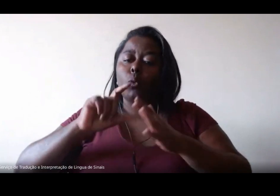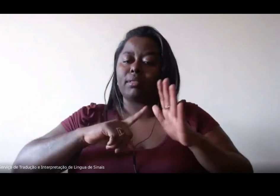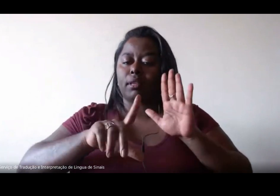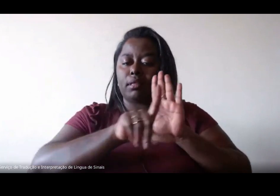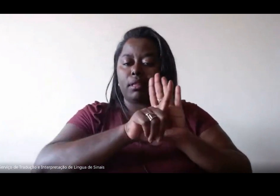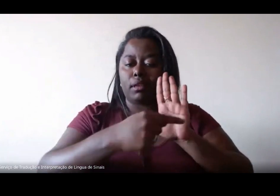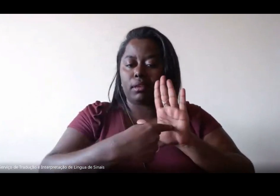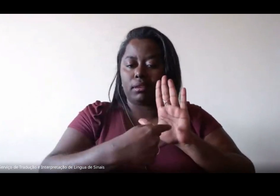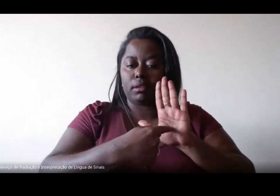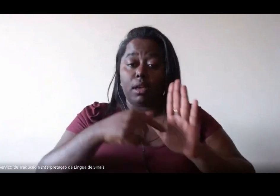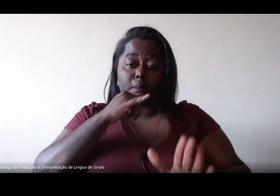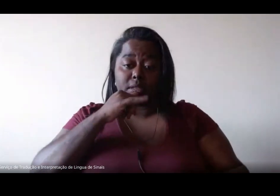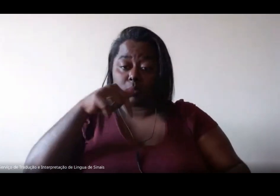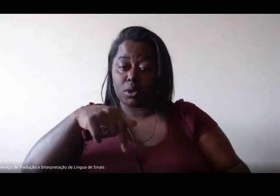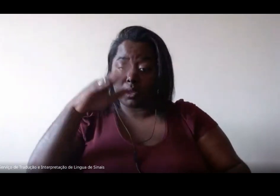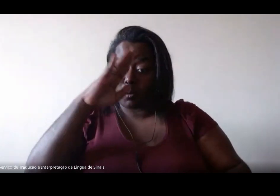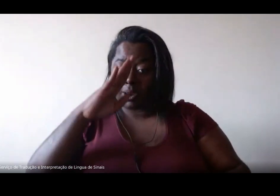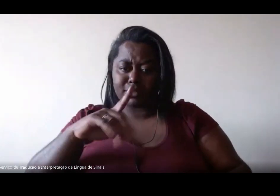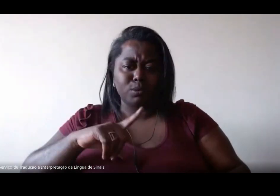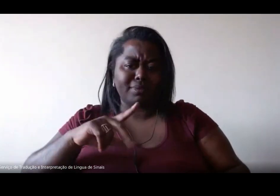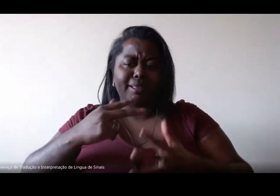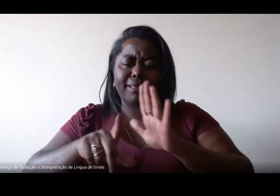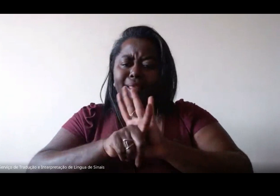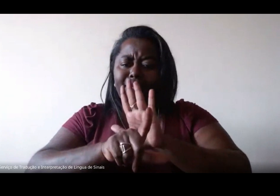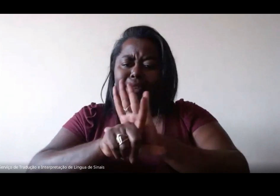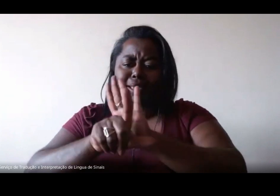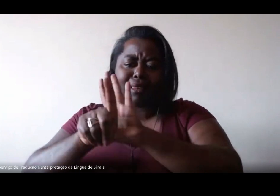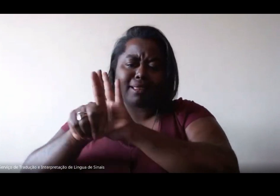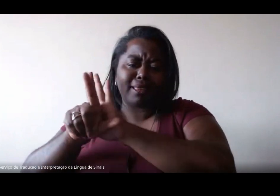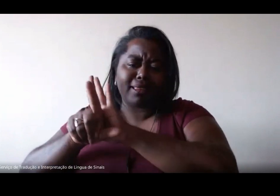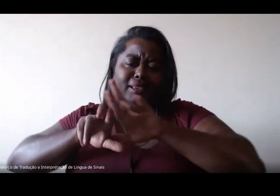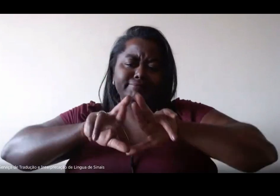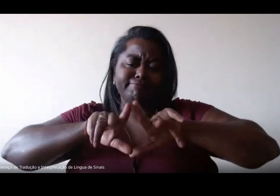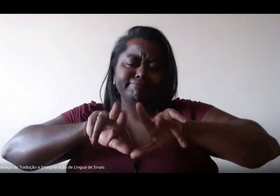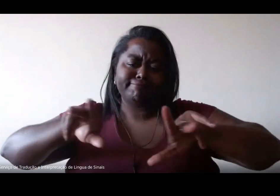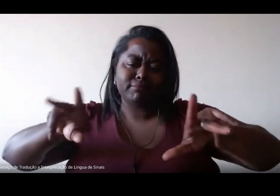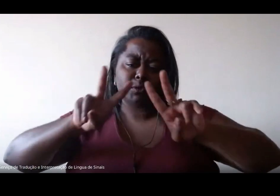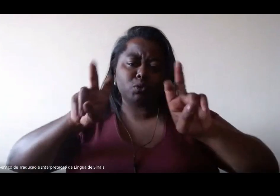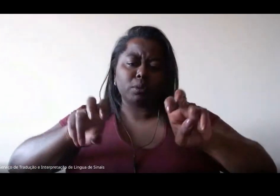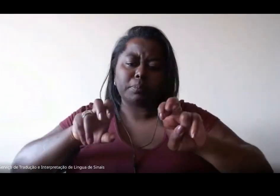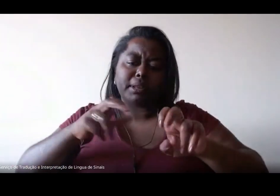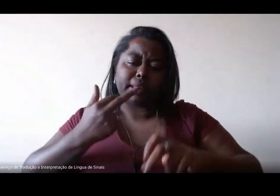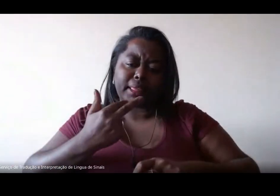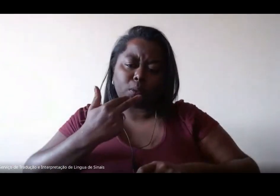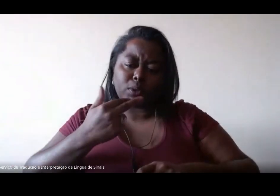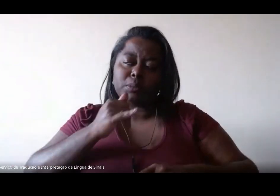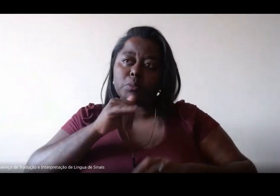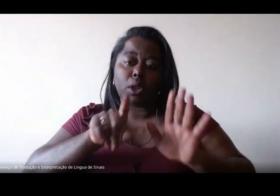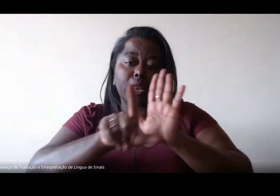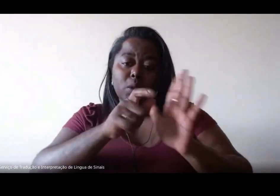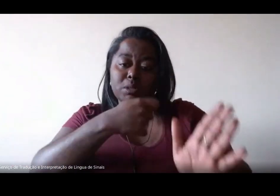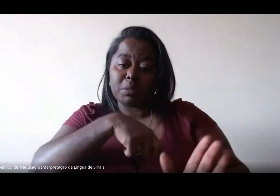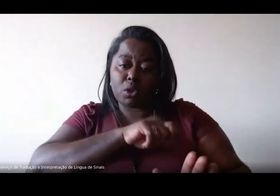posto numa lei. Né? Aqui no Brasil é a mesma coisa, a gente tem um monte de leis sobre línguas, como a lei do espanhol, por exemplo, que até já